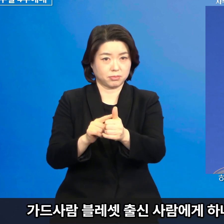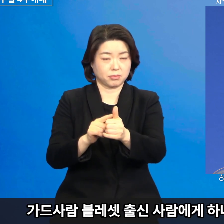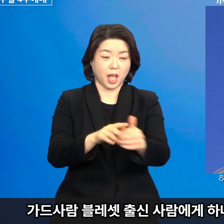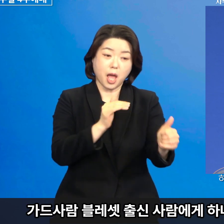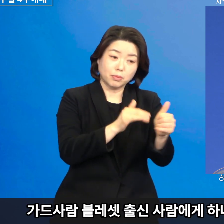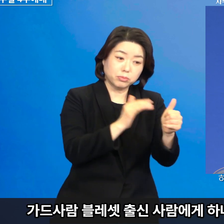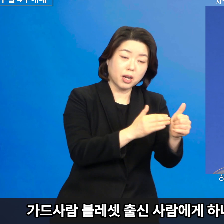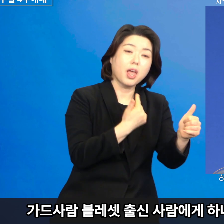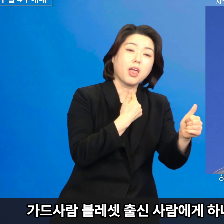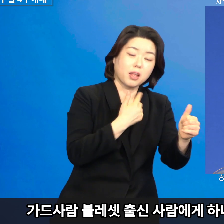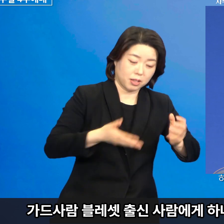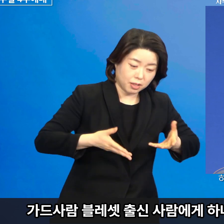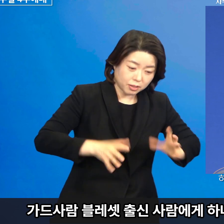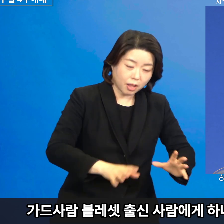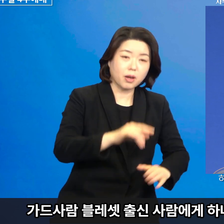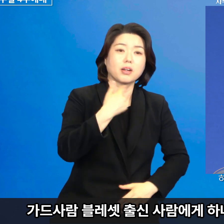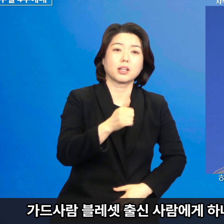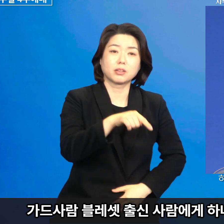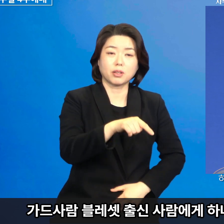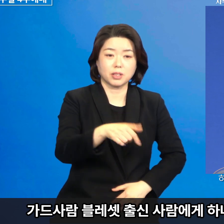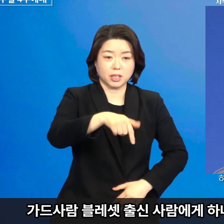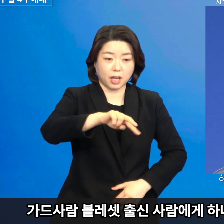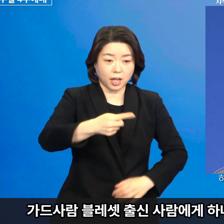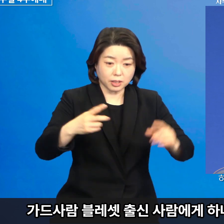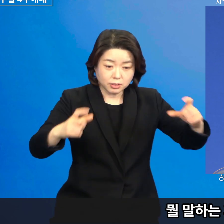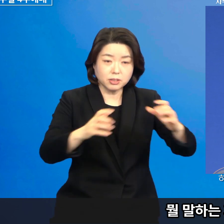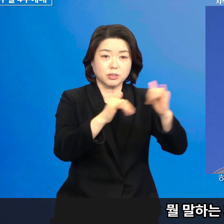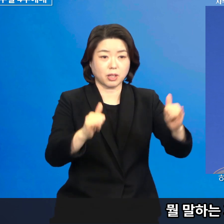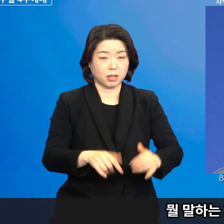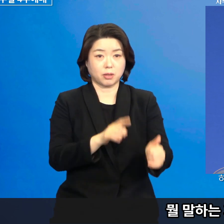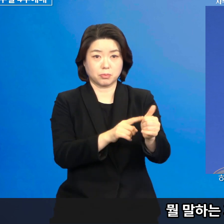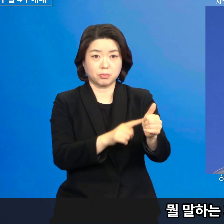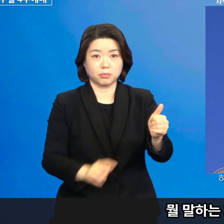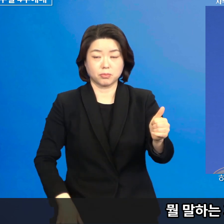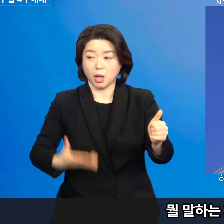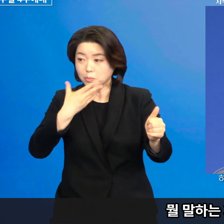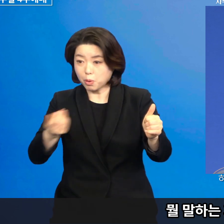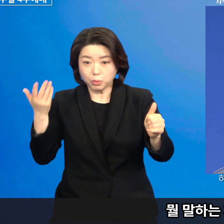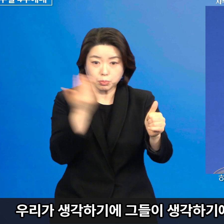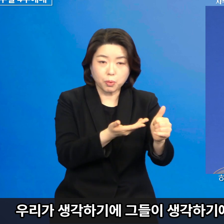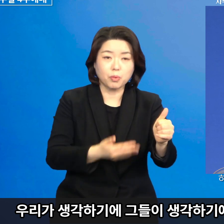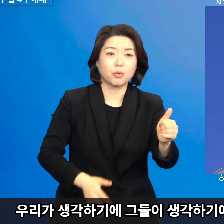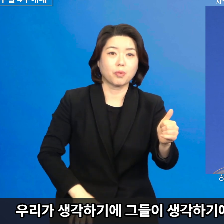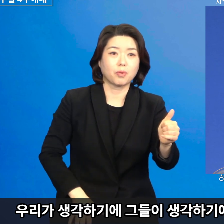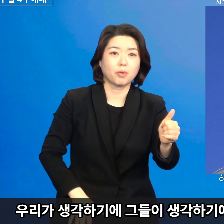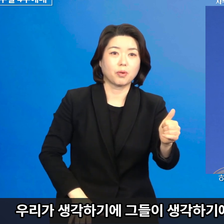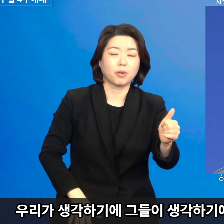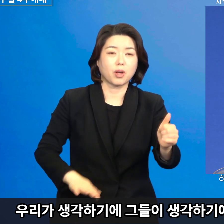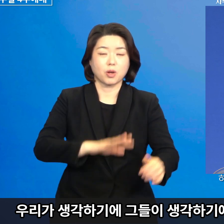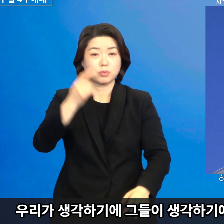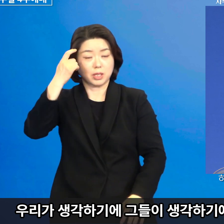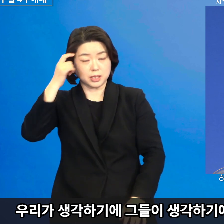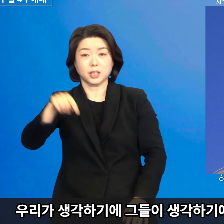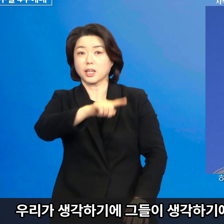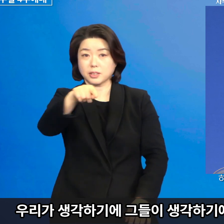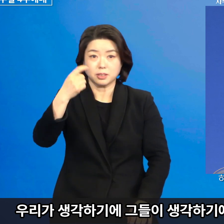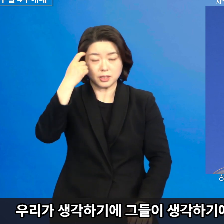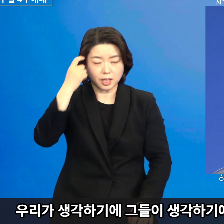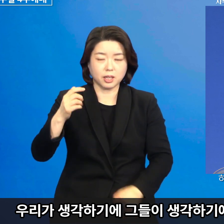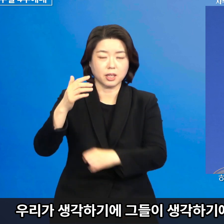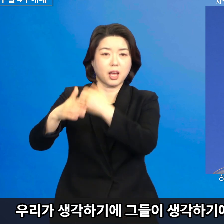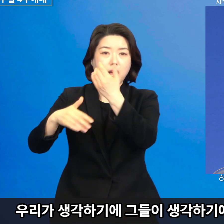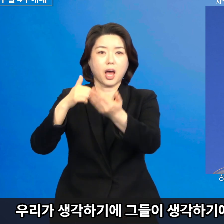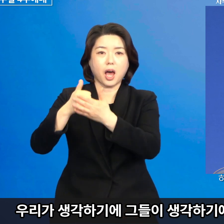출신 사람에게 하나님이 임재하셔서 복을 주셨대. 뭘 말하는 거예요? 우리가 생각하기에, 그들이 생각하기에